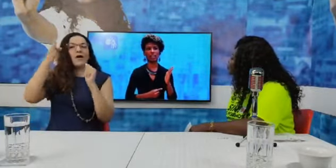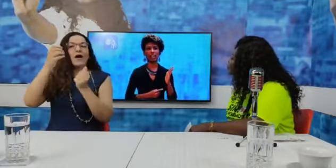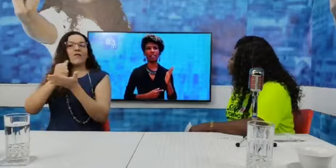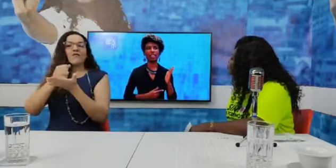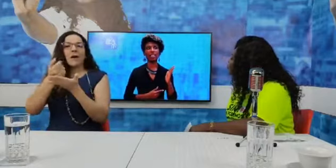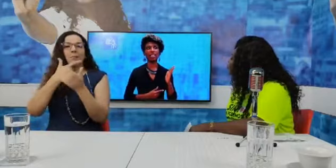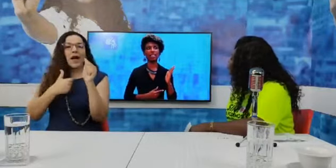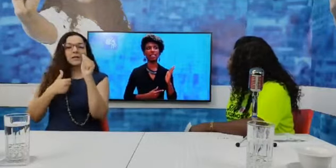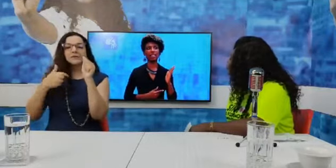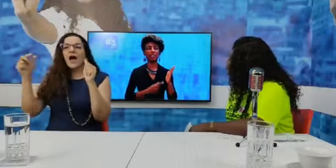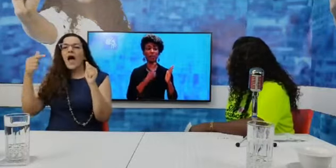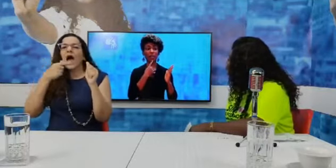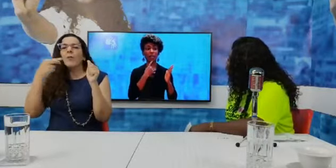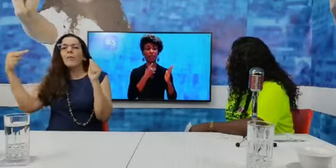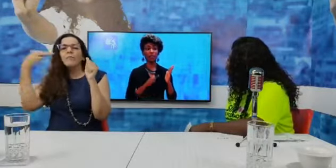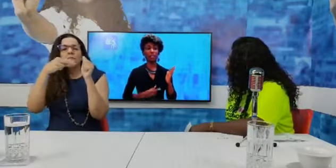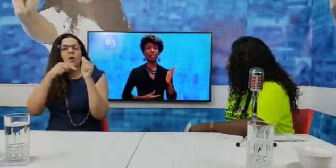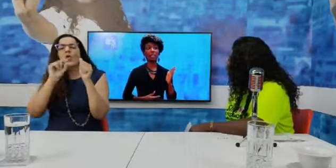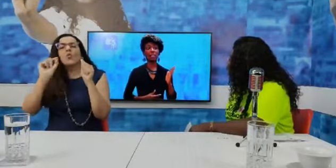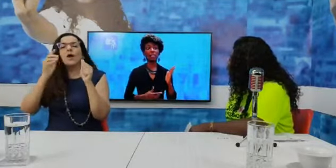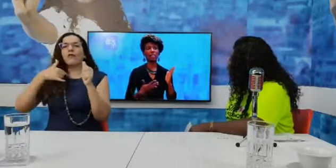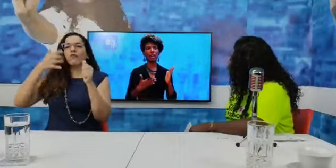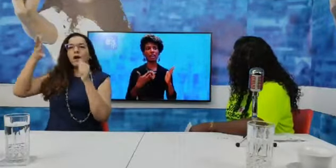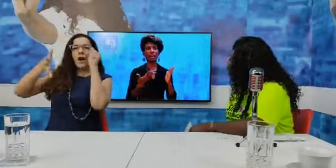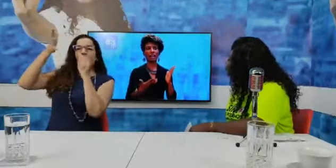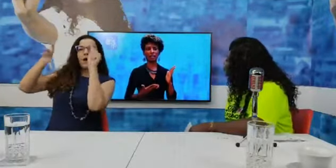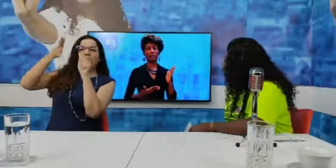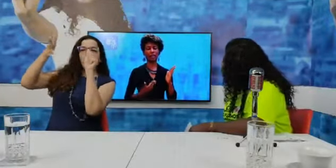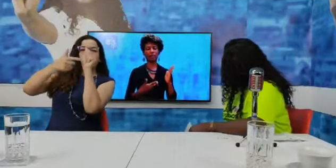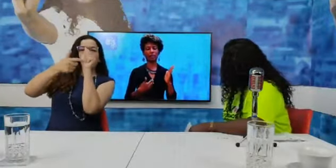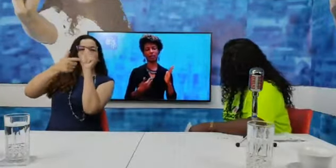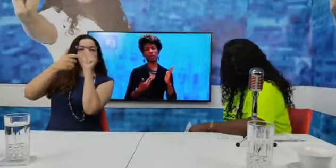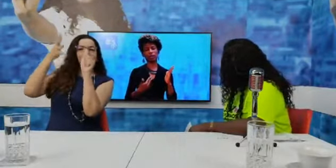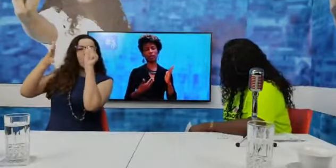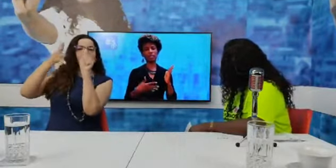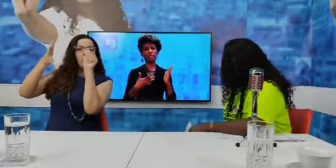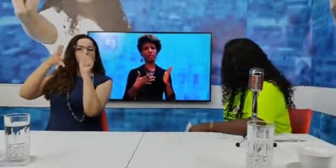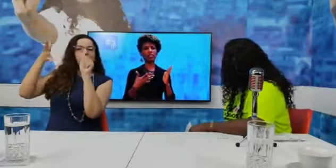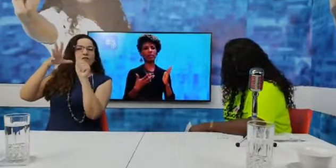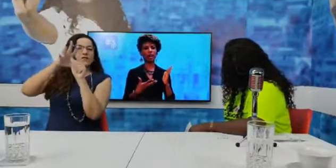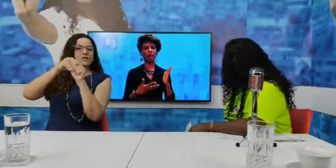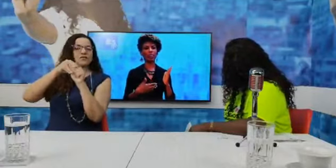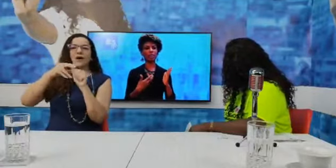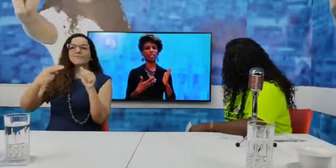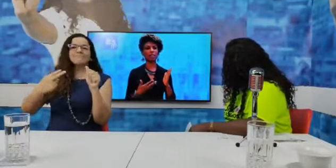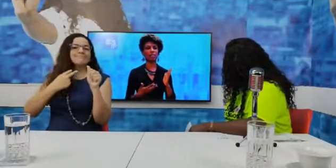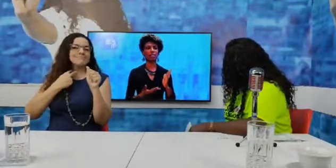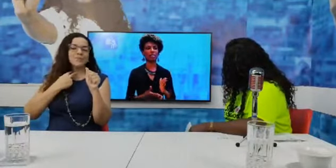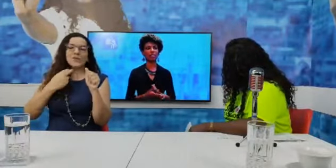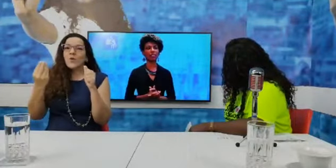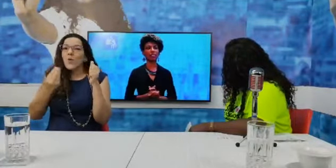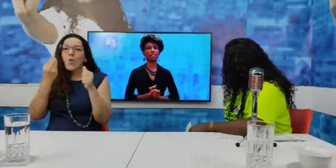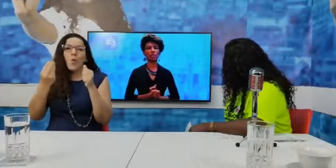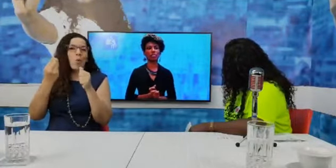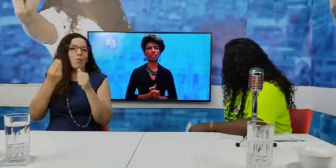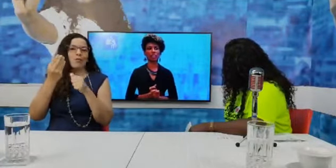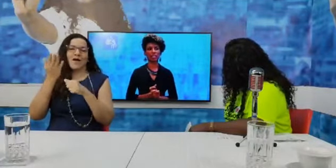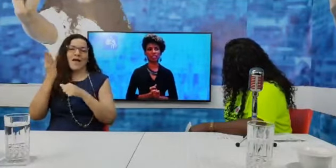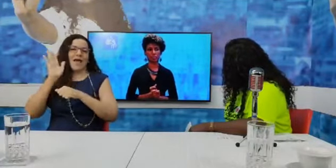tá? E vermelho. E se chegar para poder se informar as pessoas se ela está sendo